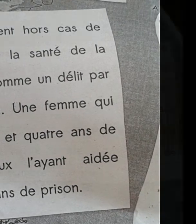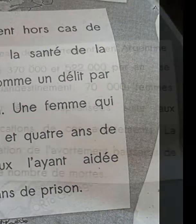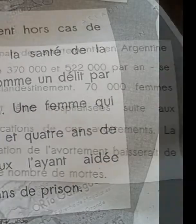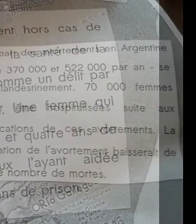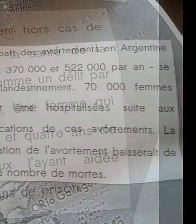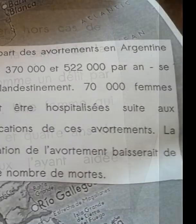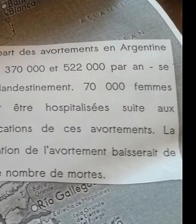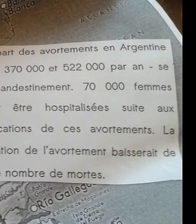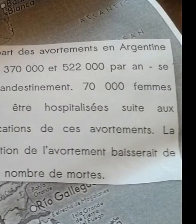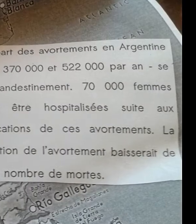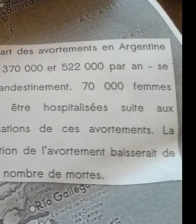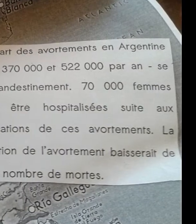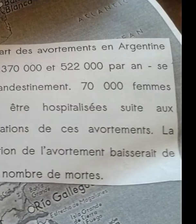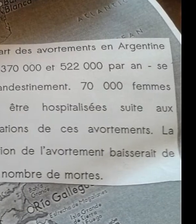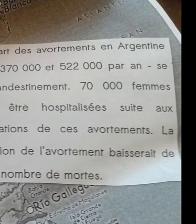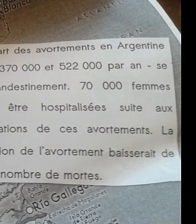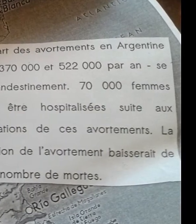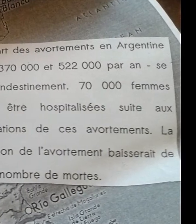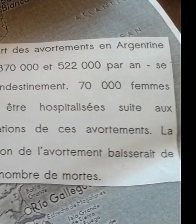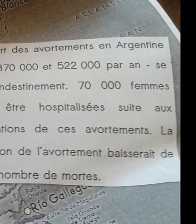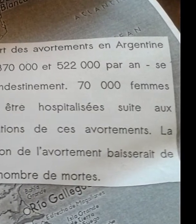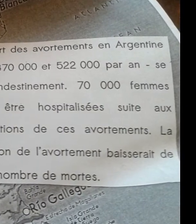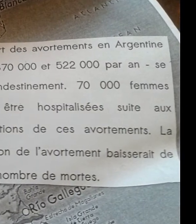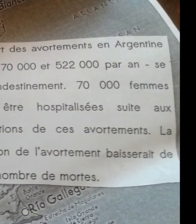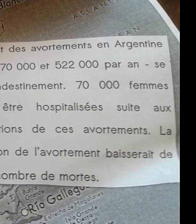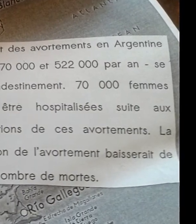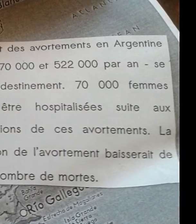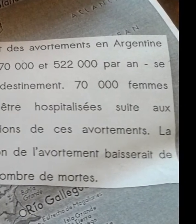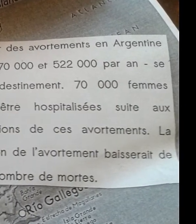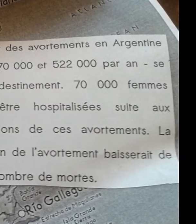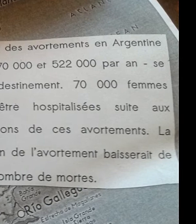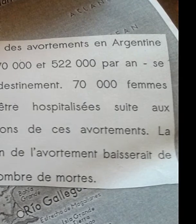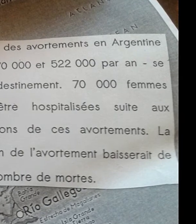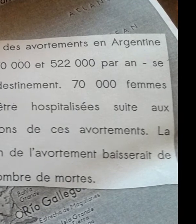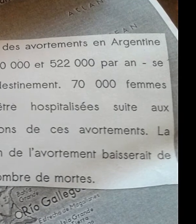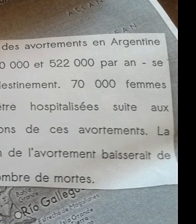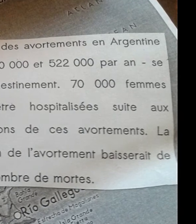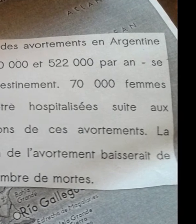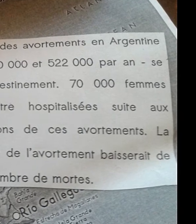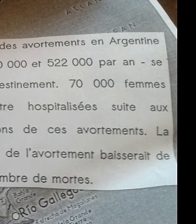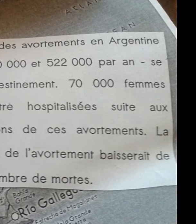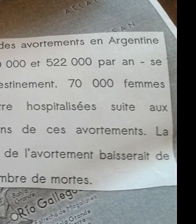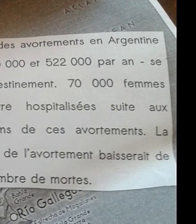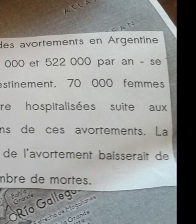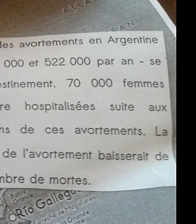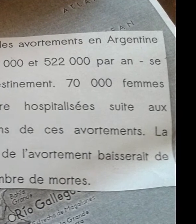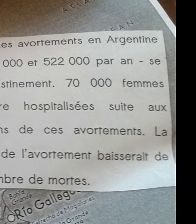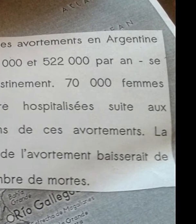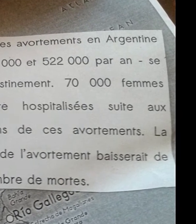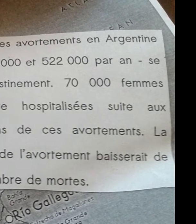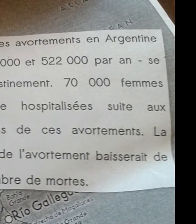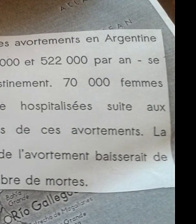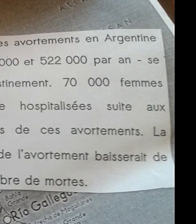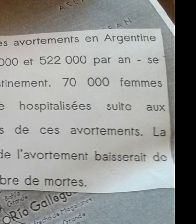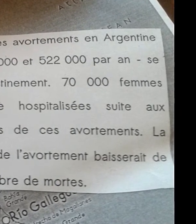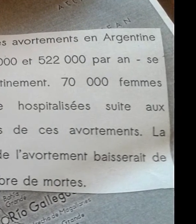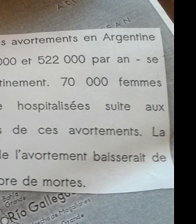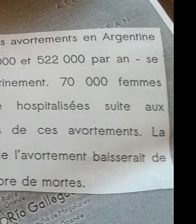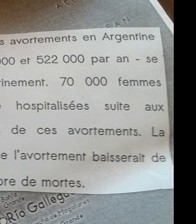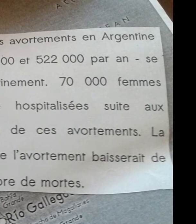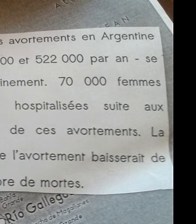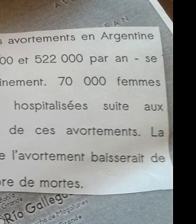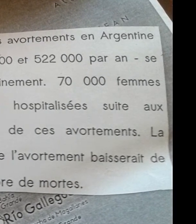os maldigo. Yo os recuerdo sodomía con rosarios, que en eso ya sois expertos, reprimidos, salid ya del